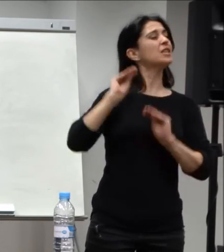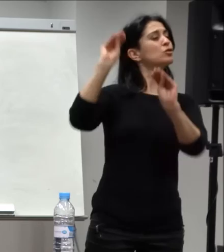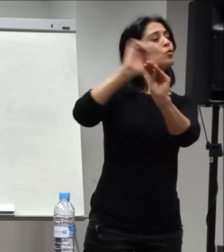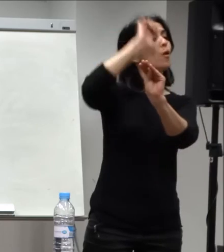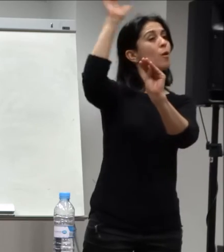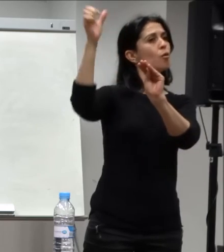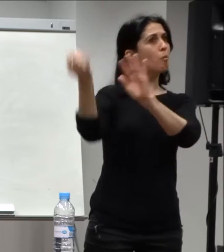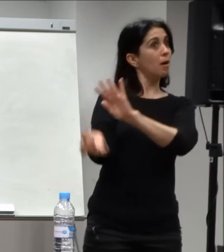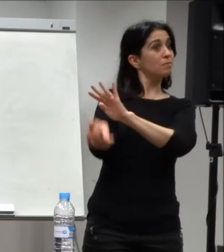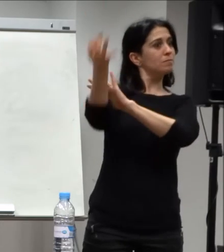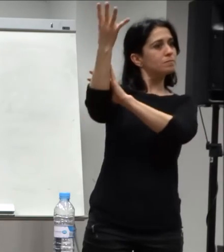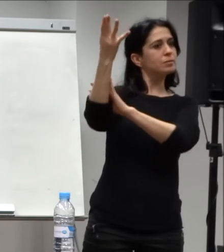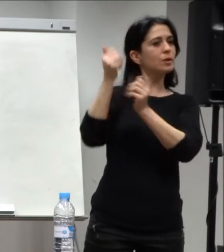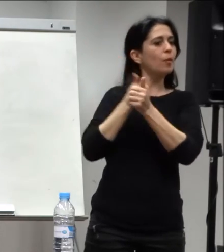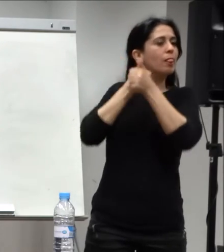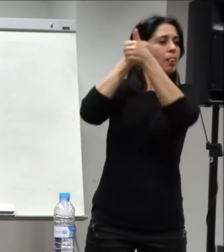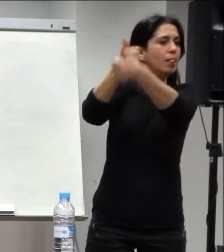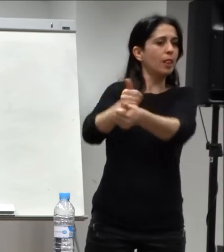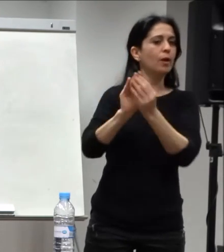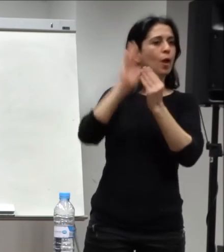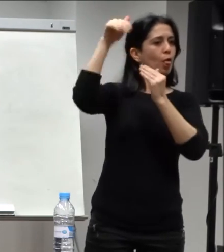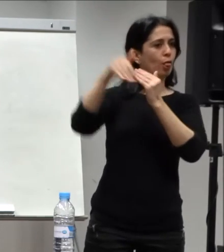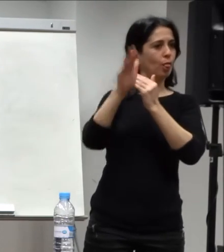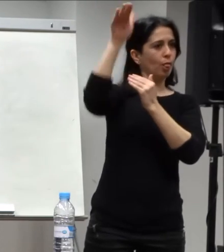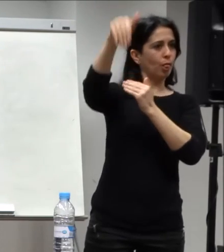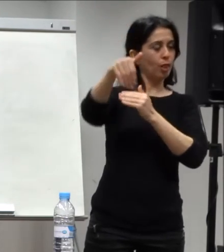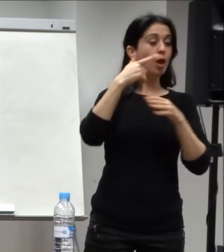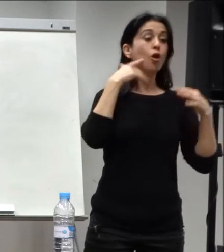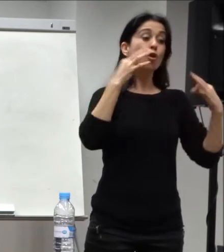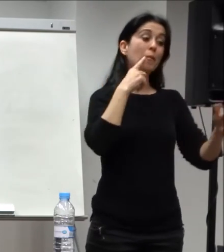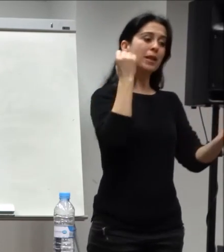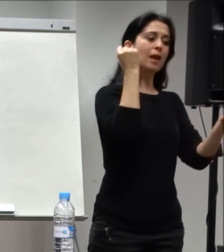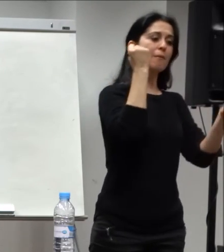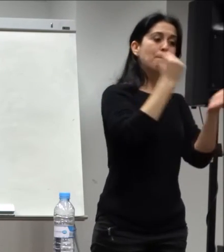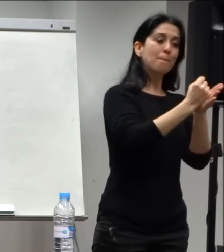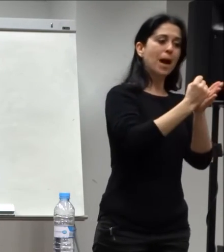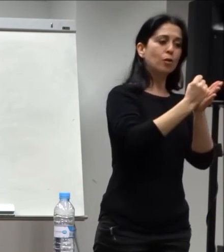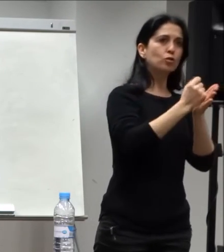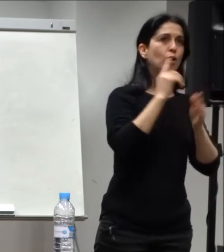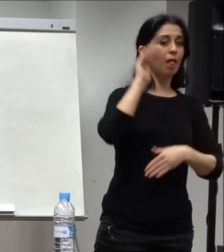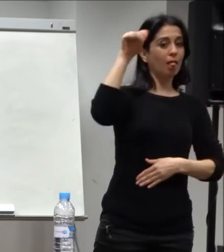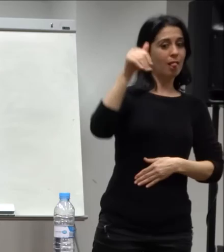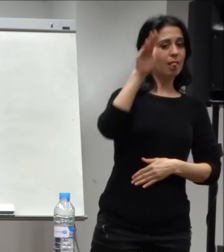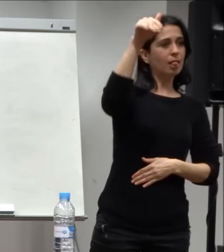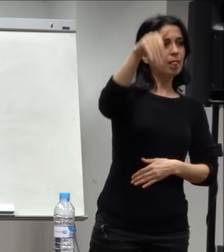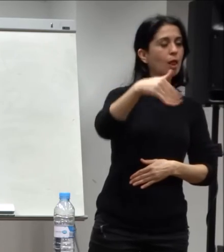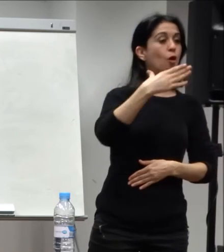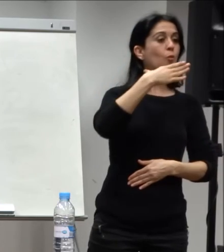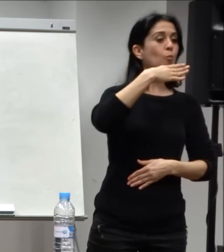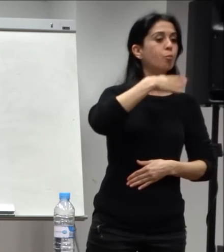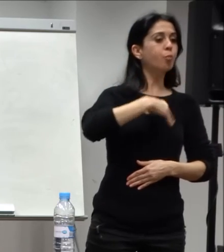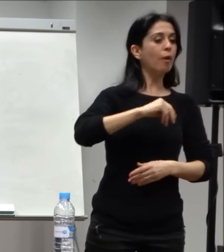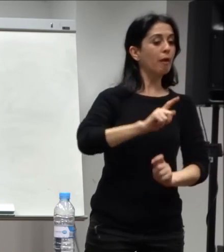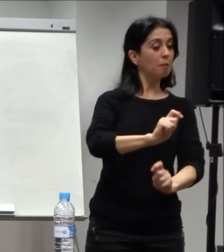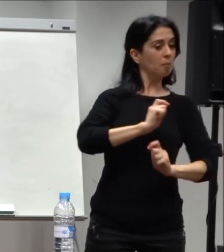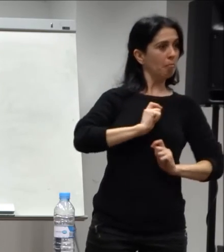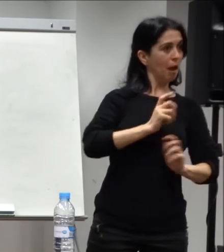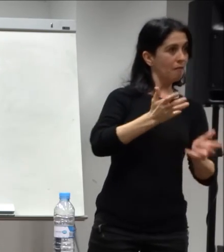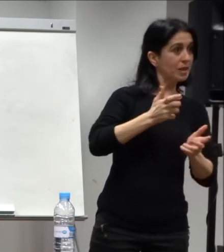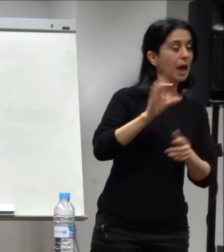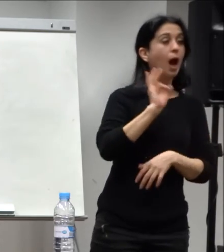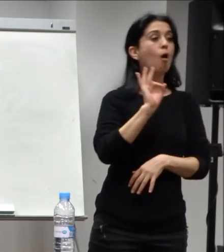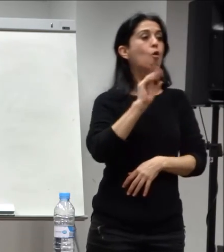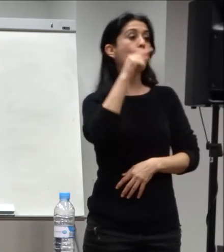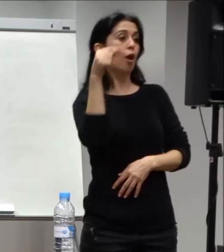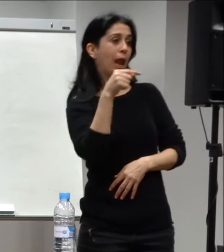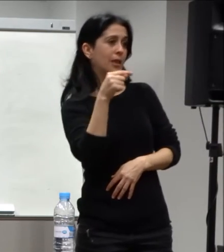los bancos que fluctúa a su favor, pero ellos prevén que esa fluctuación les puede perjudicar, igual que sube, puede bajar. Entonces se ponen todos